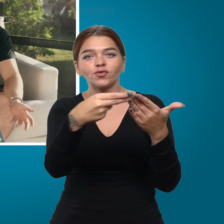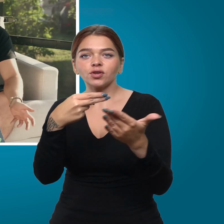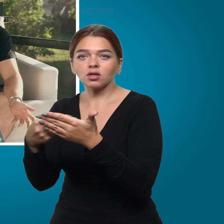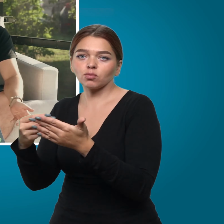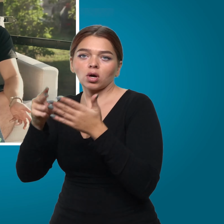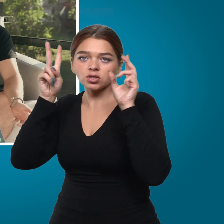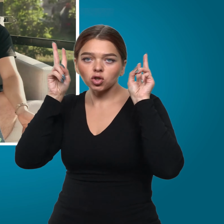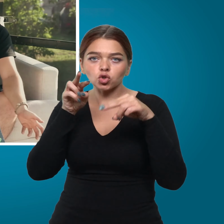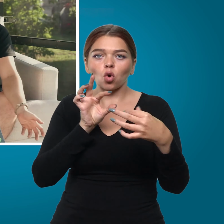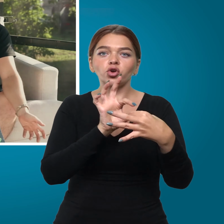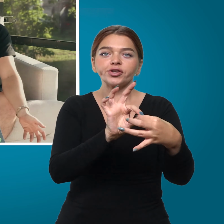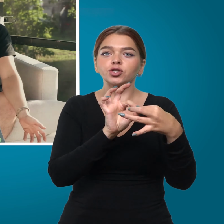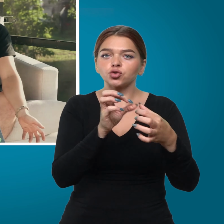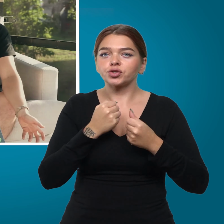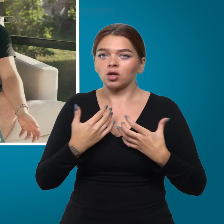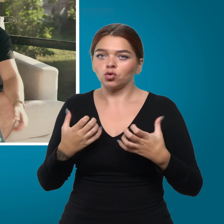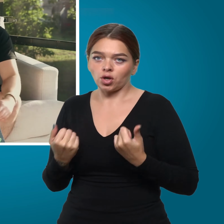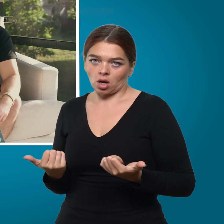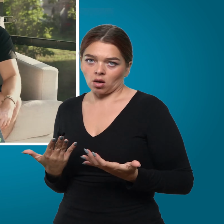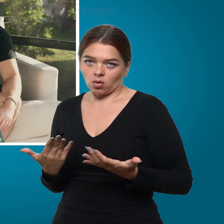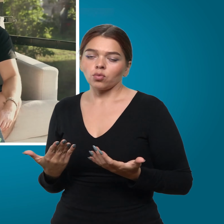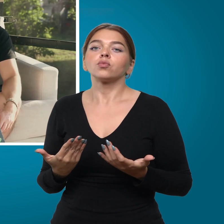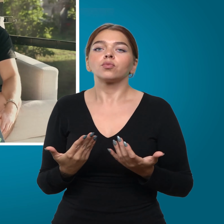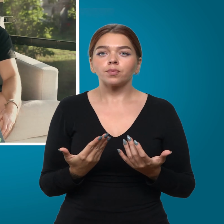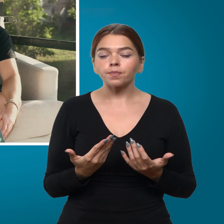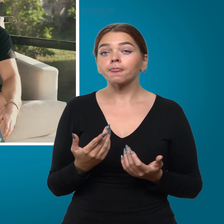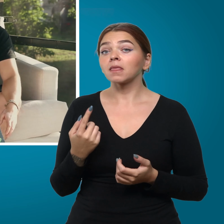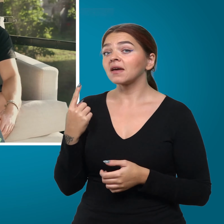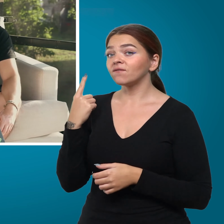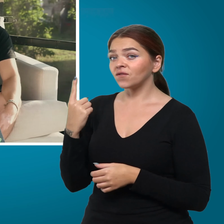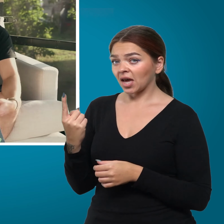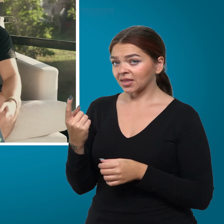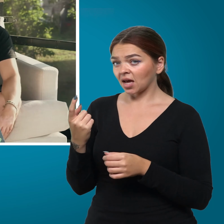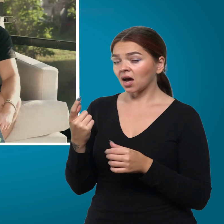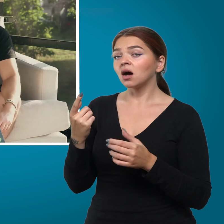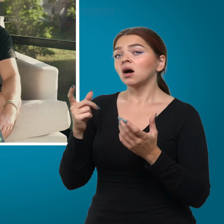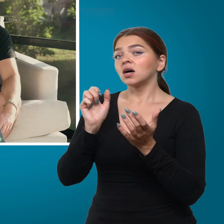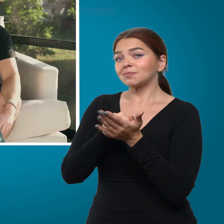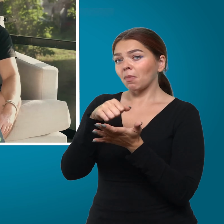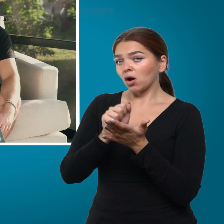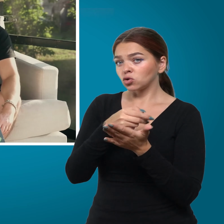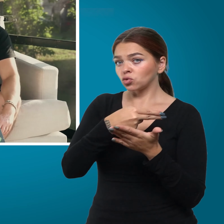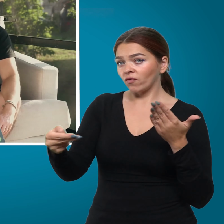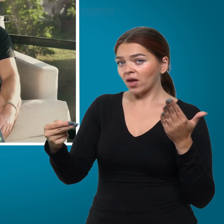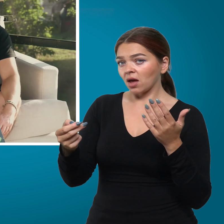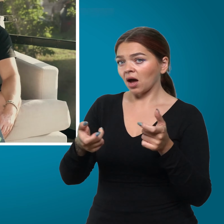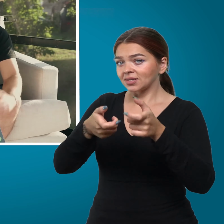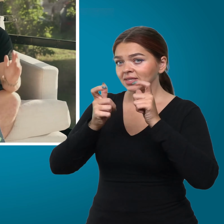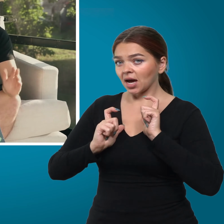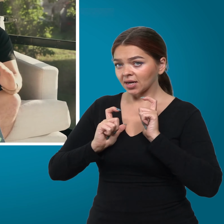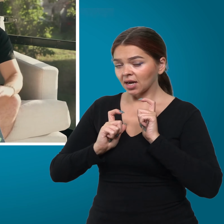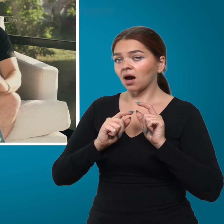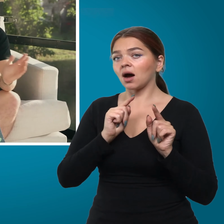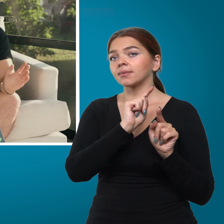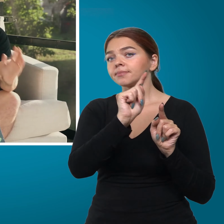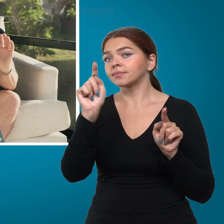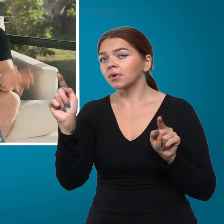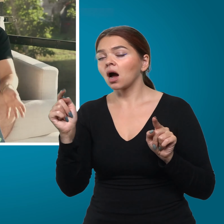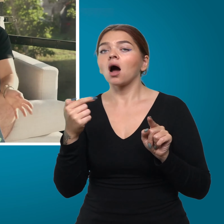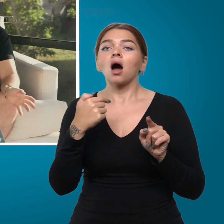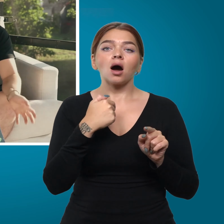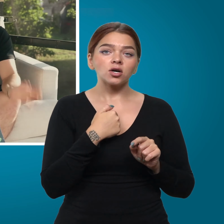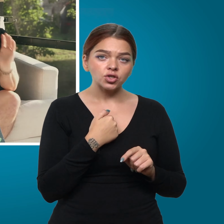ir jeigu patiks apsijums, tai čia turbūt mintis buvo, tai aš tikrai nežinojau, pasiekiau tą lygį, kad man atrodo